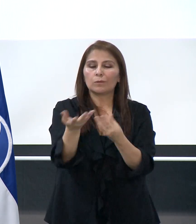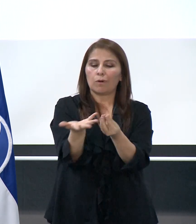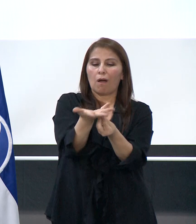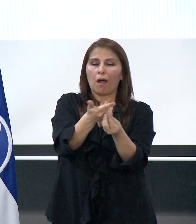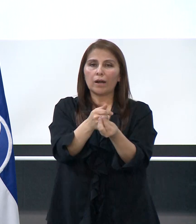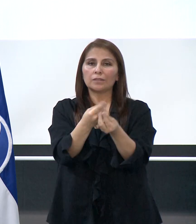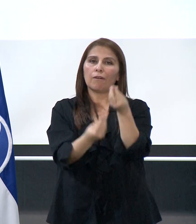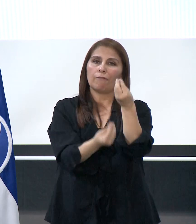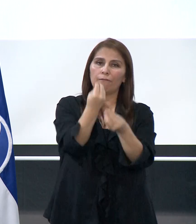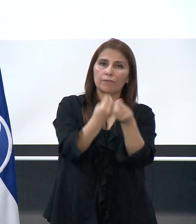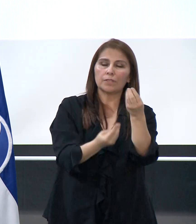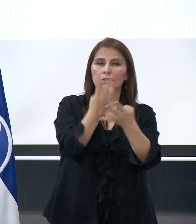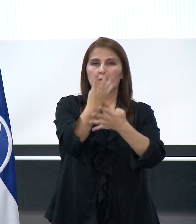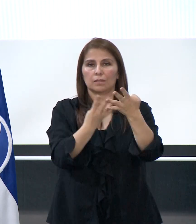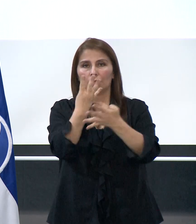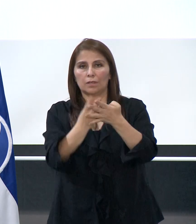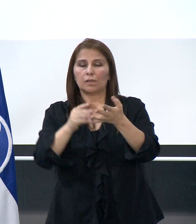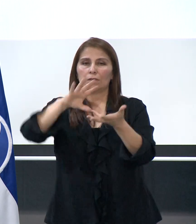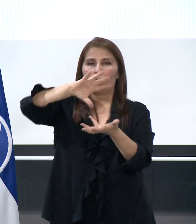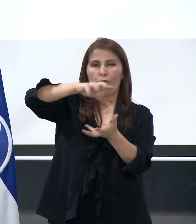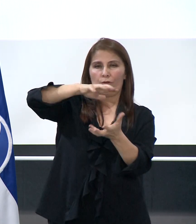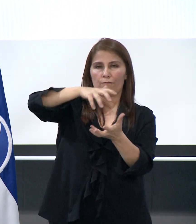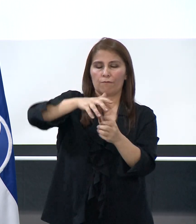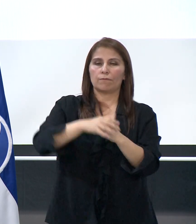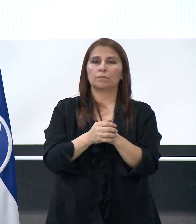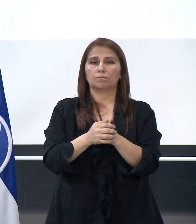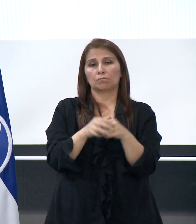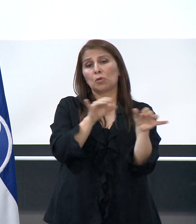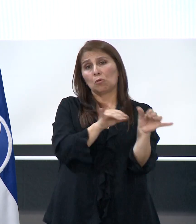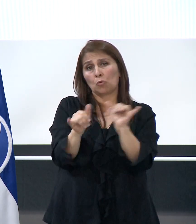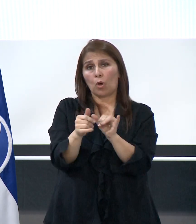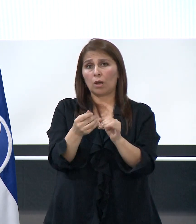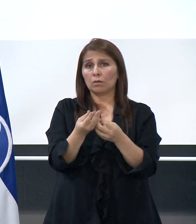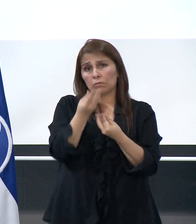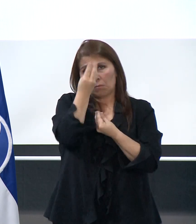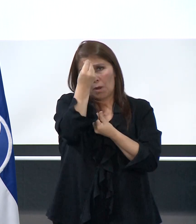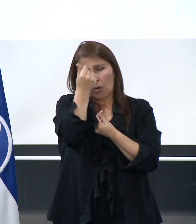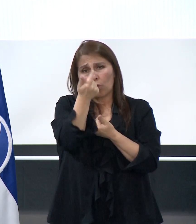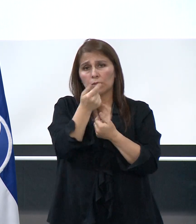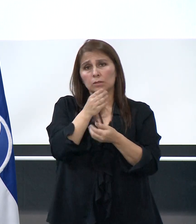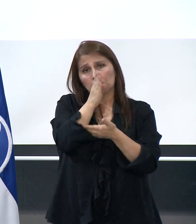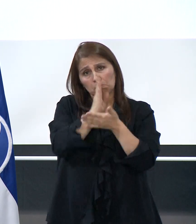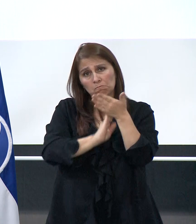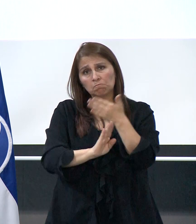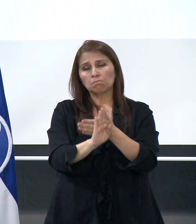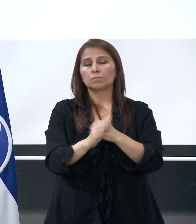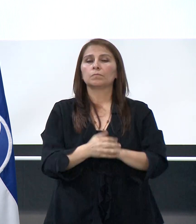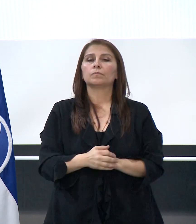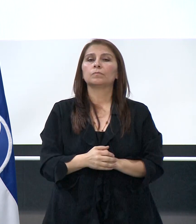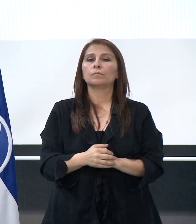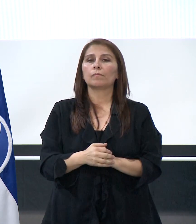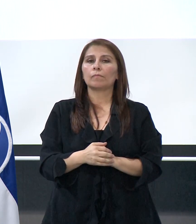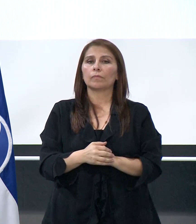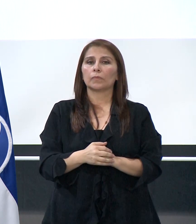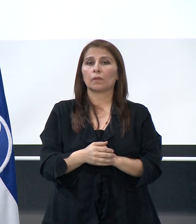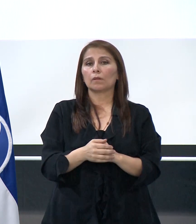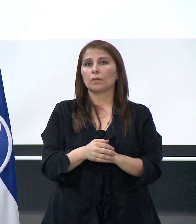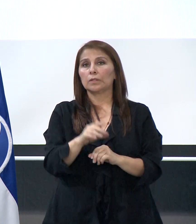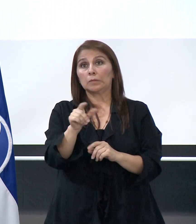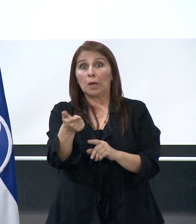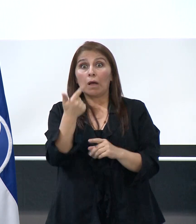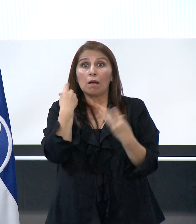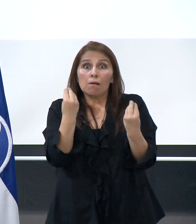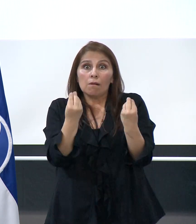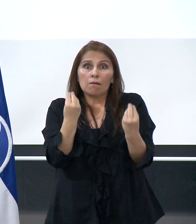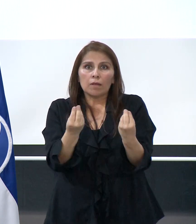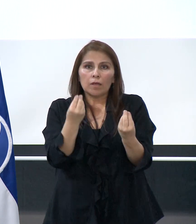la física la aritmética la geografía también las virtudes y la piedad entre otras recogiendo con ello